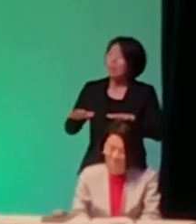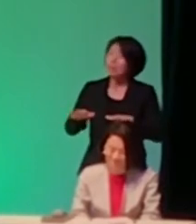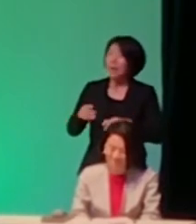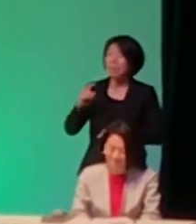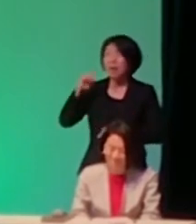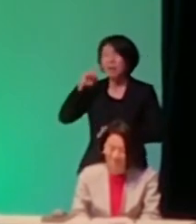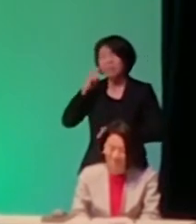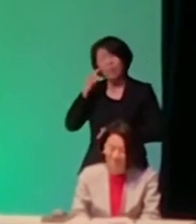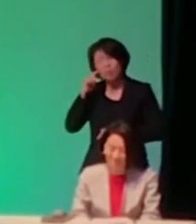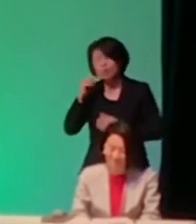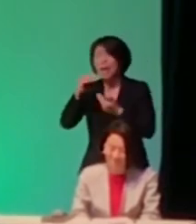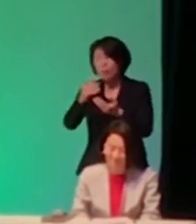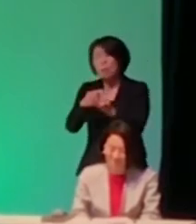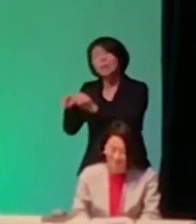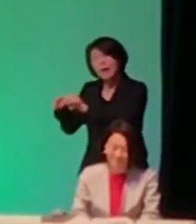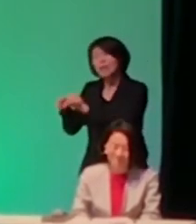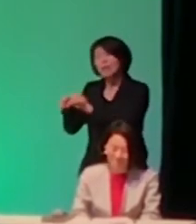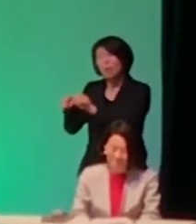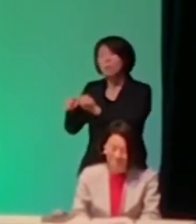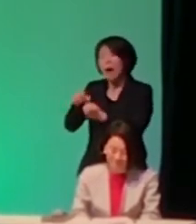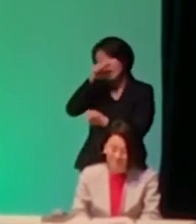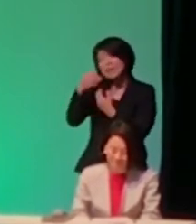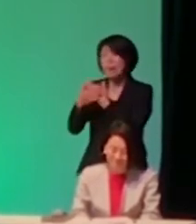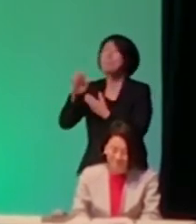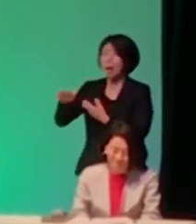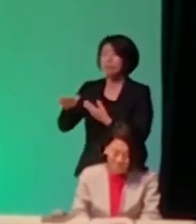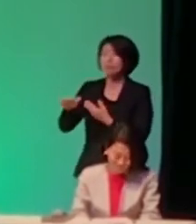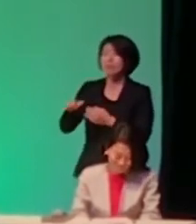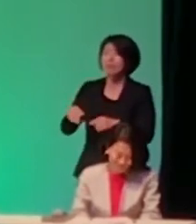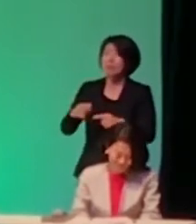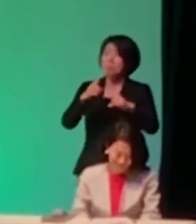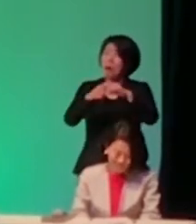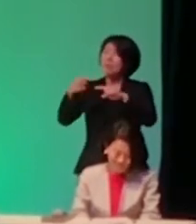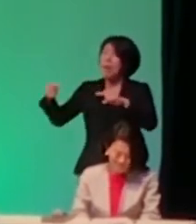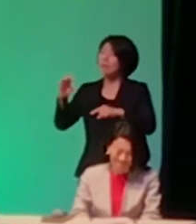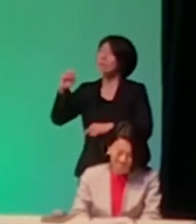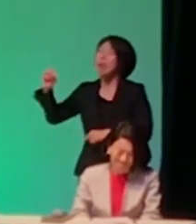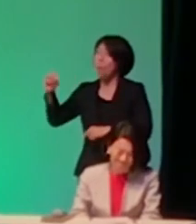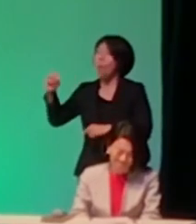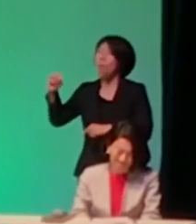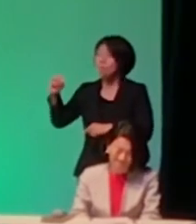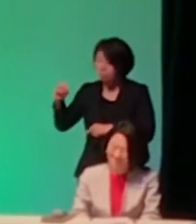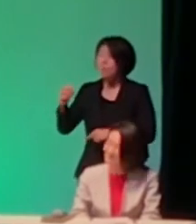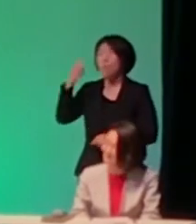あプラスマイナスありだからいいかなというふうにちょっと楽観的に考えるようにしています。